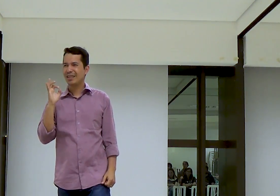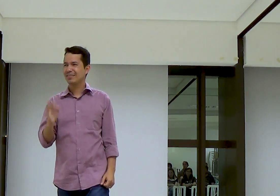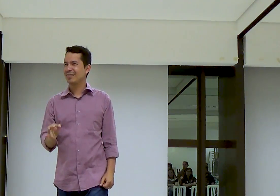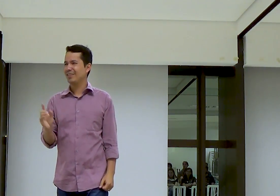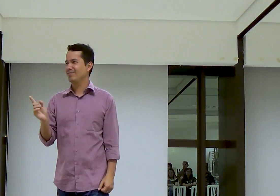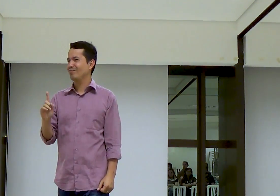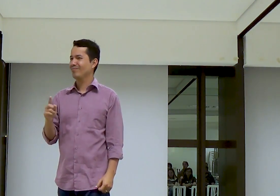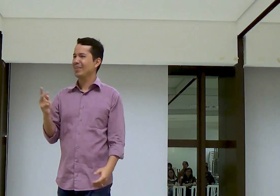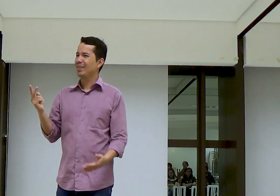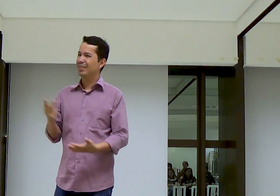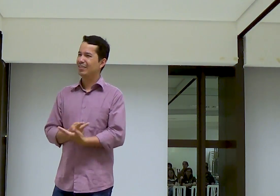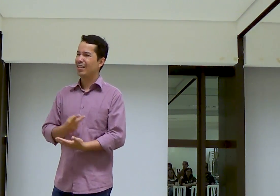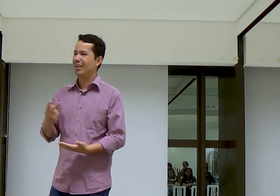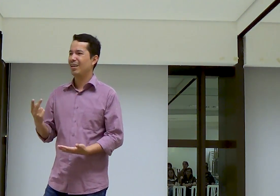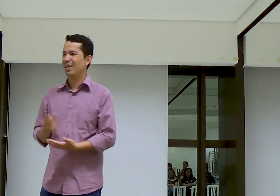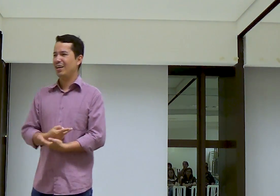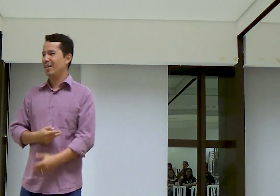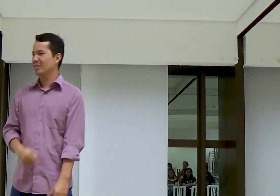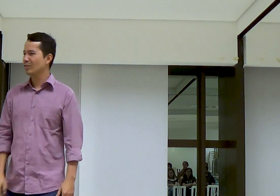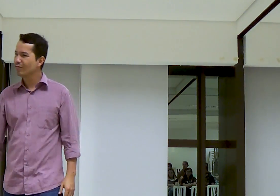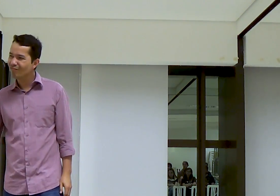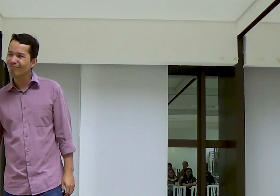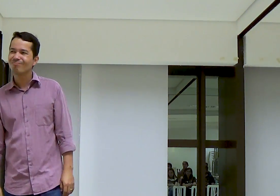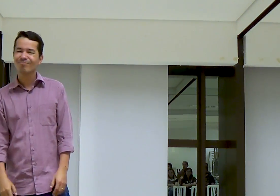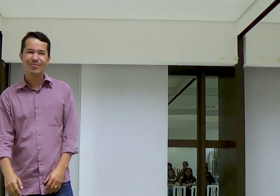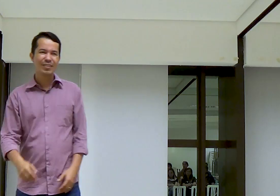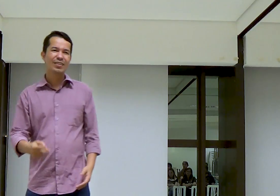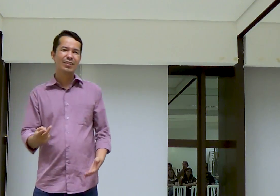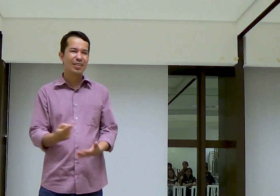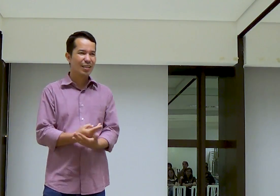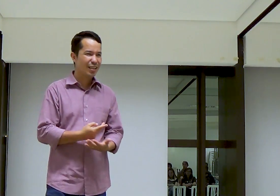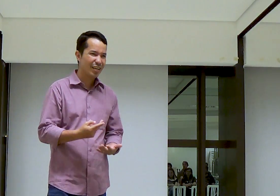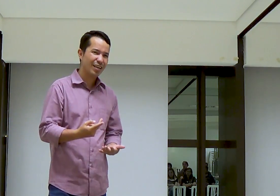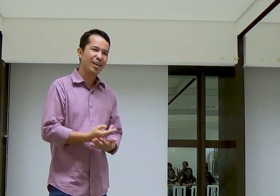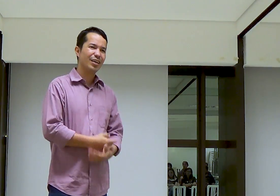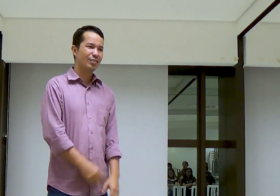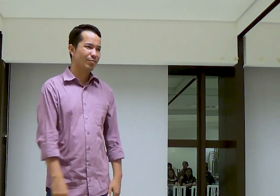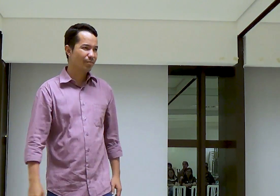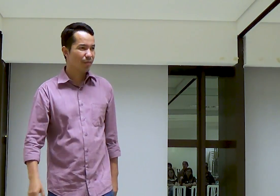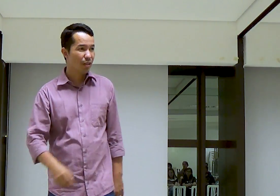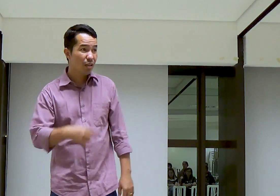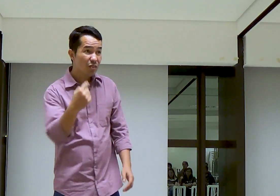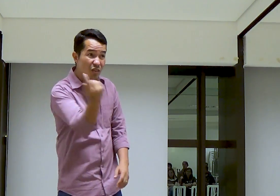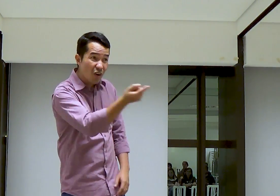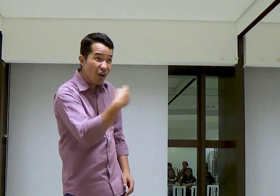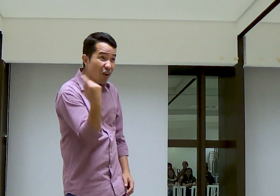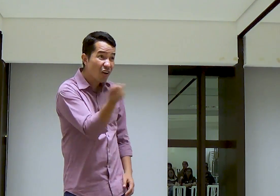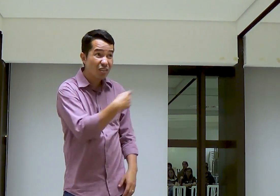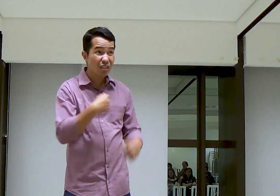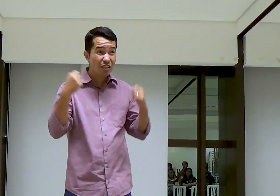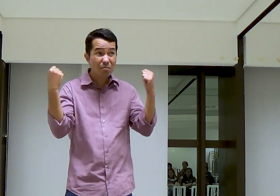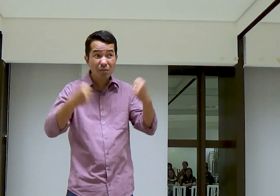Eu acho que isso não é certo. Não é certo, não, gente. É errado, muito errado.